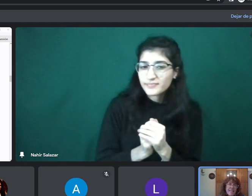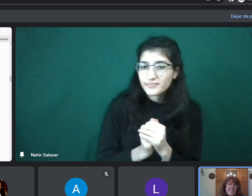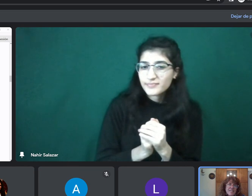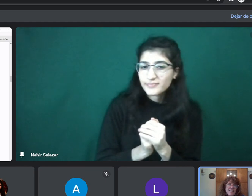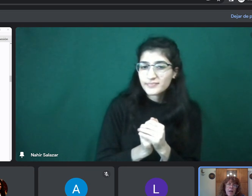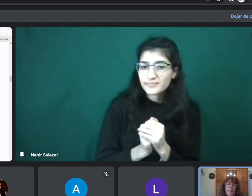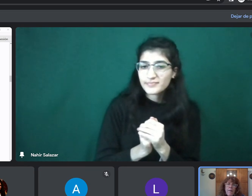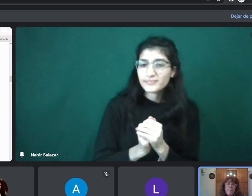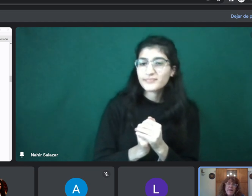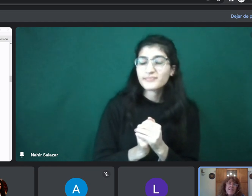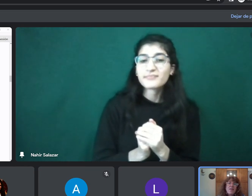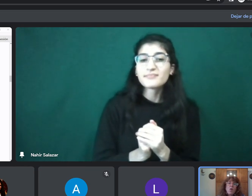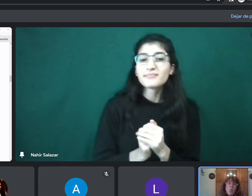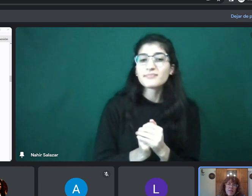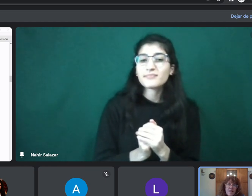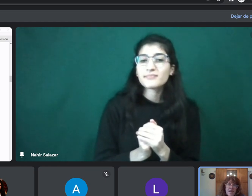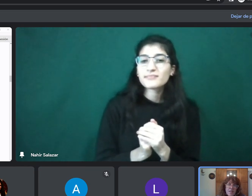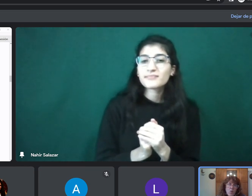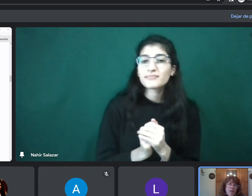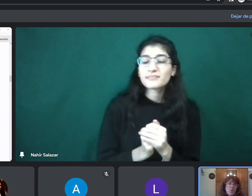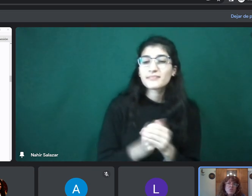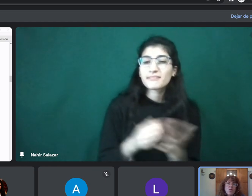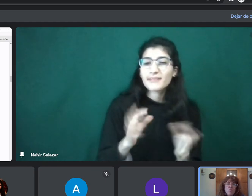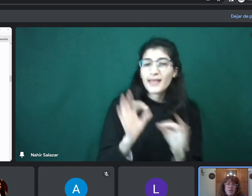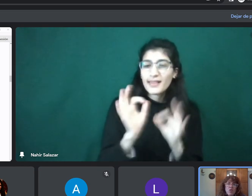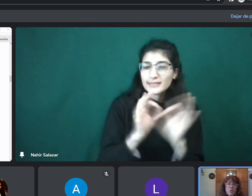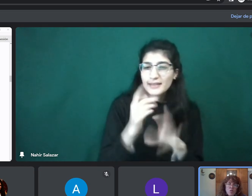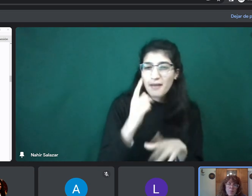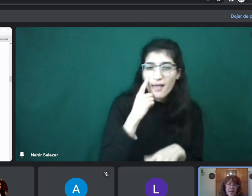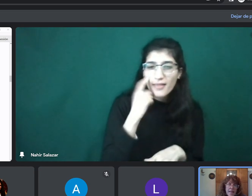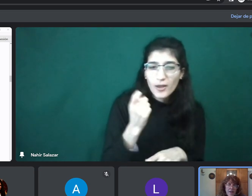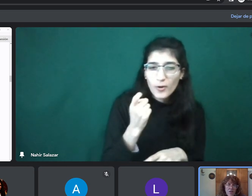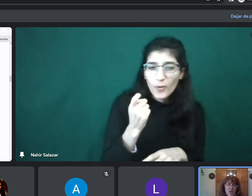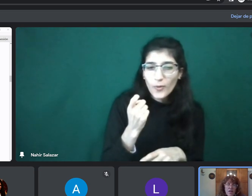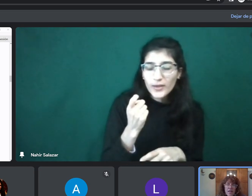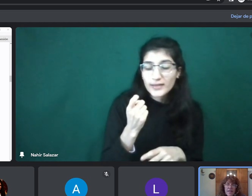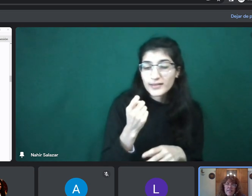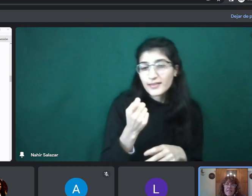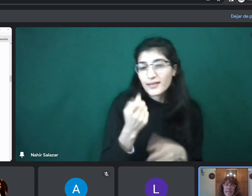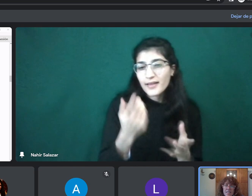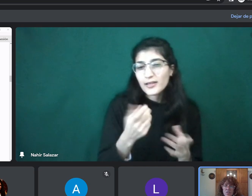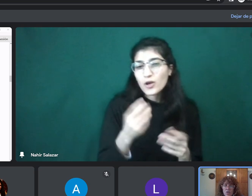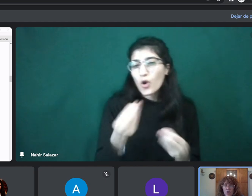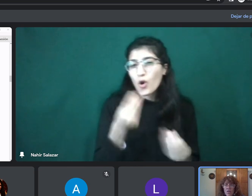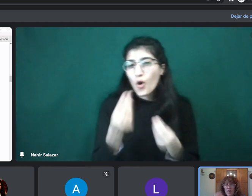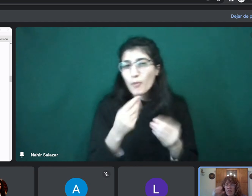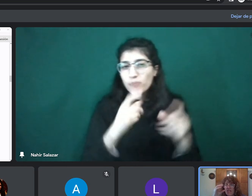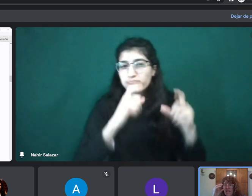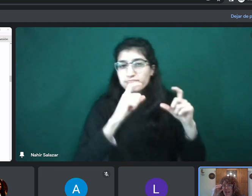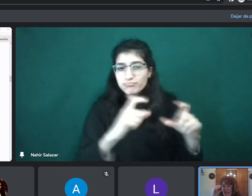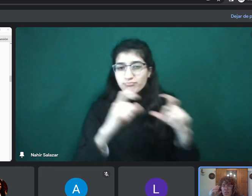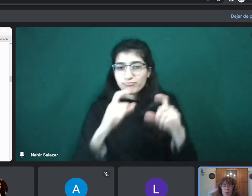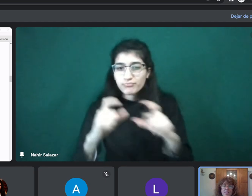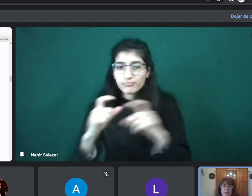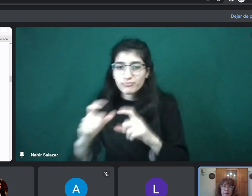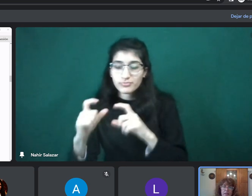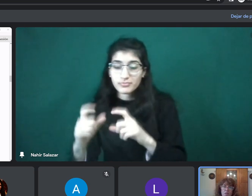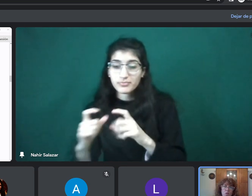análisis? Para dar cuenta de cuál es nuestro argumento, cómo separarlo. En el caso de que estuviese separado como lo